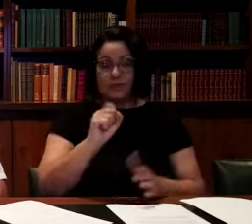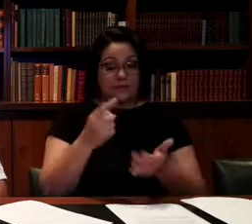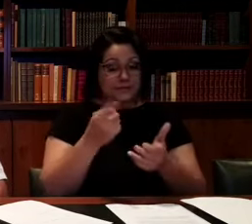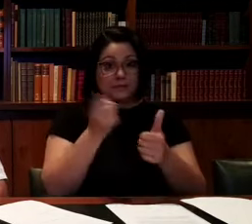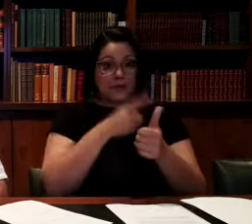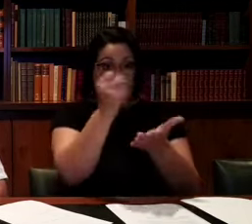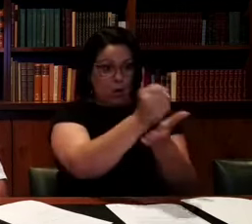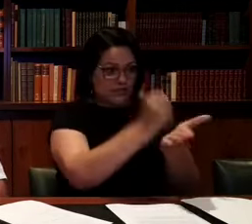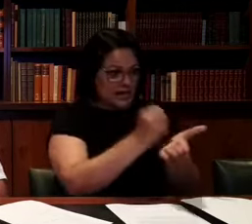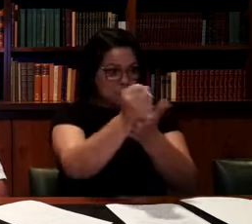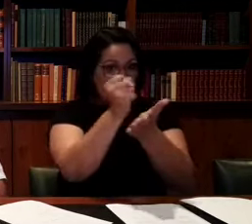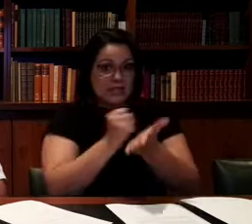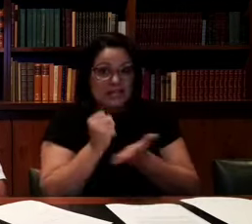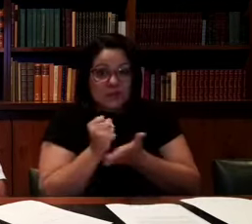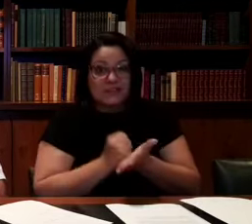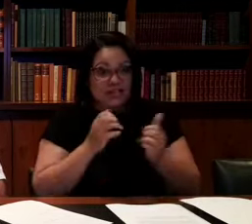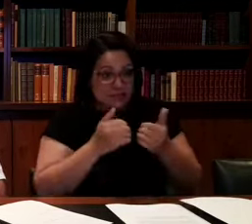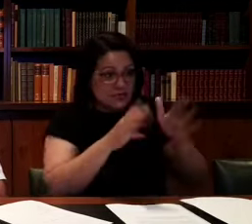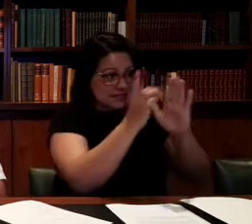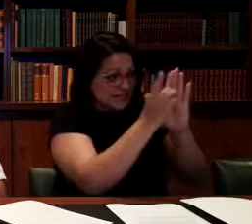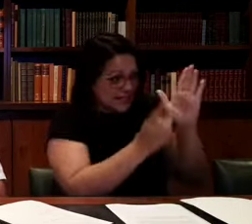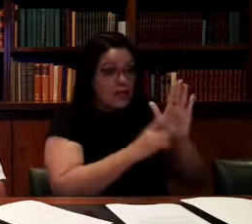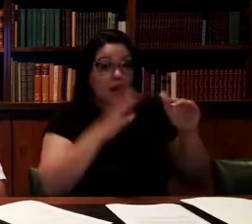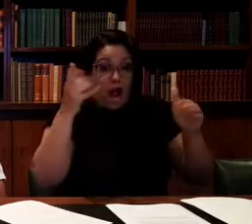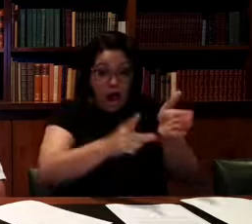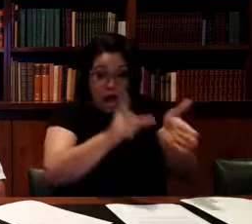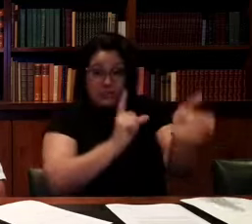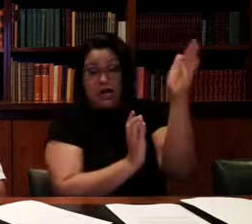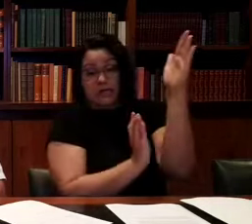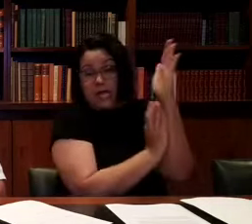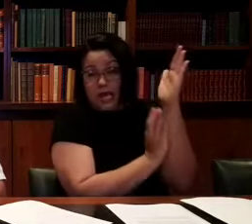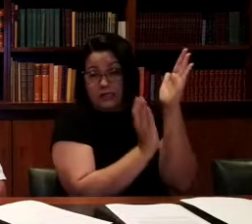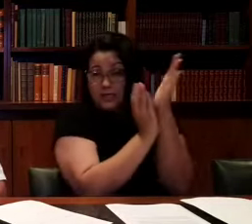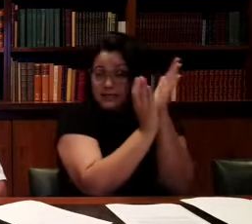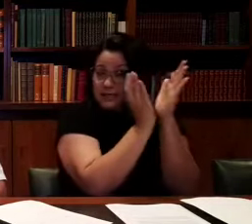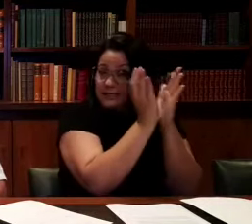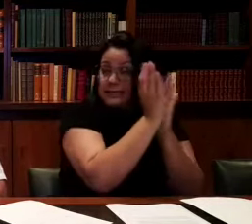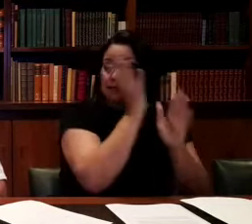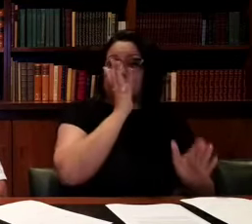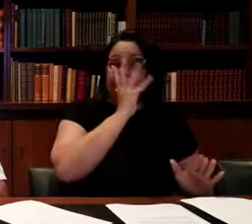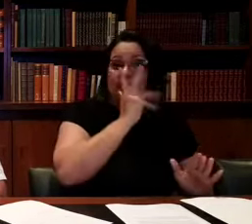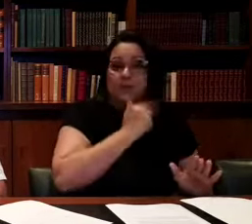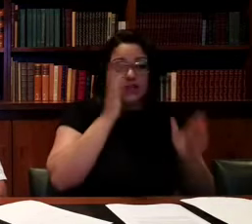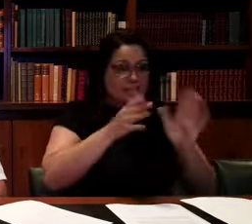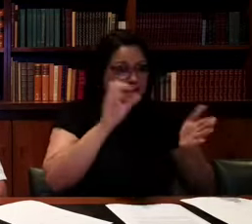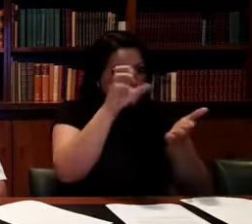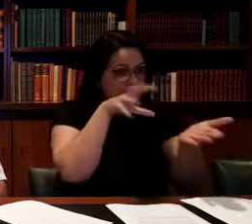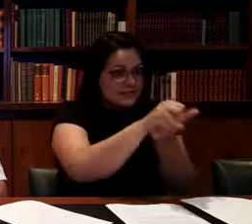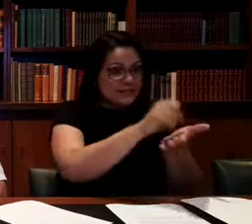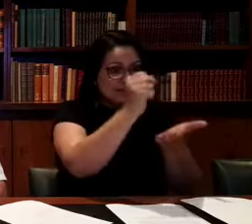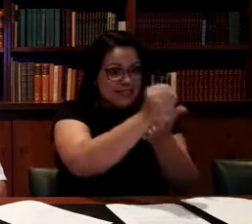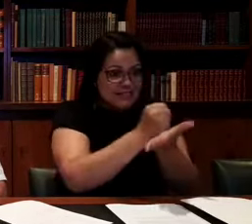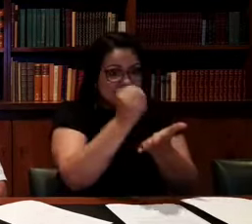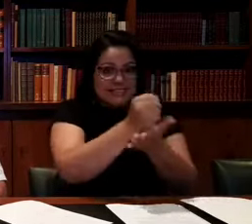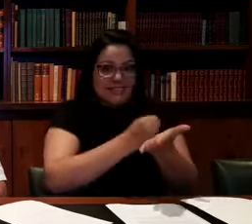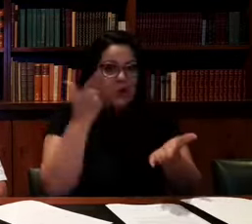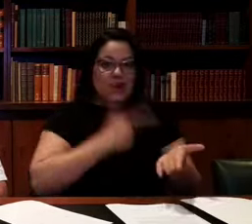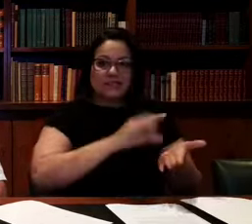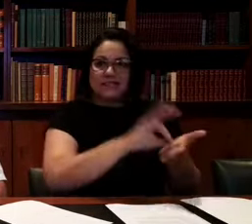contratos de água da União depois da desburocratização que nós fizemos o senhor assinou o Decreto e essa essa